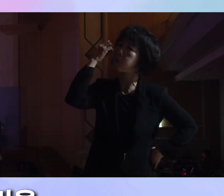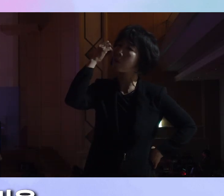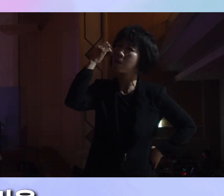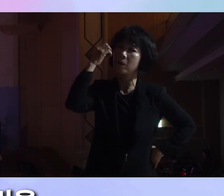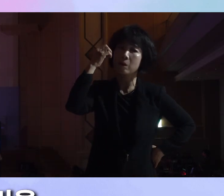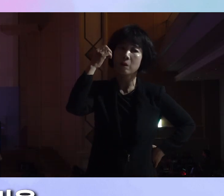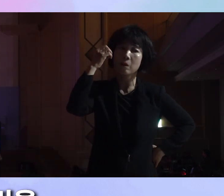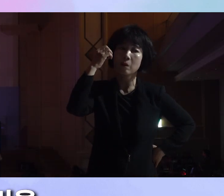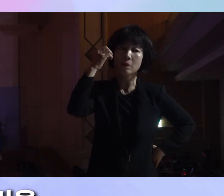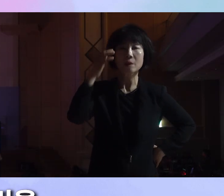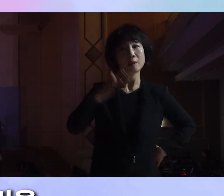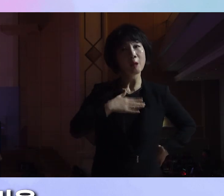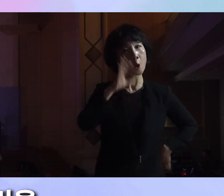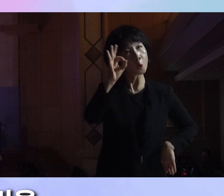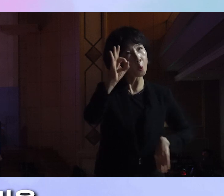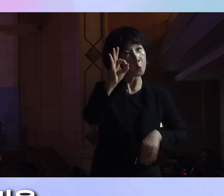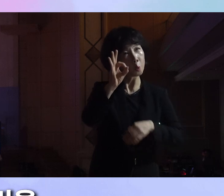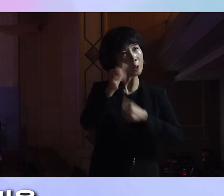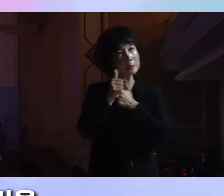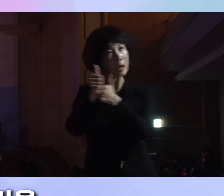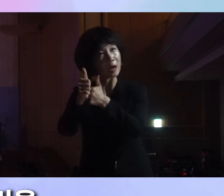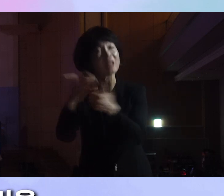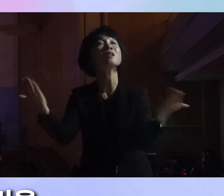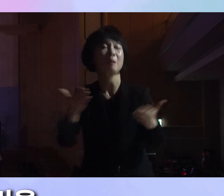그러다 명예를 쫓고.